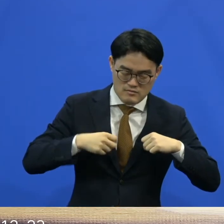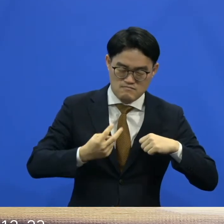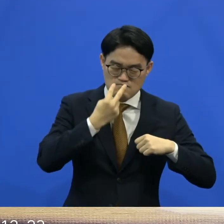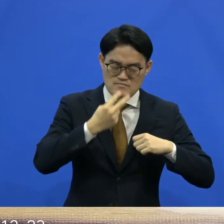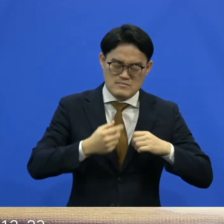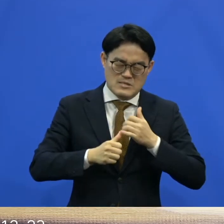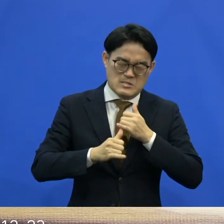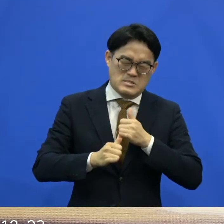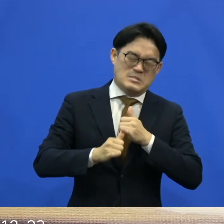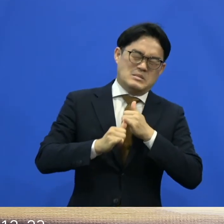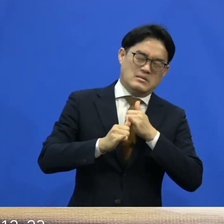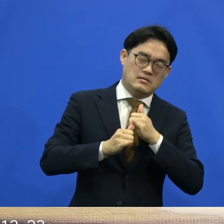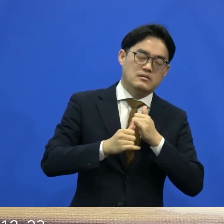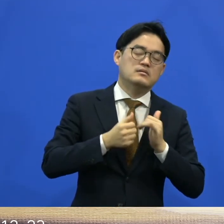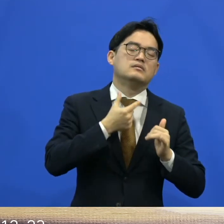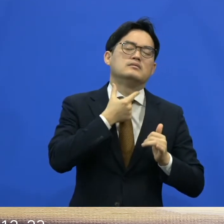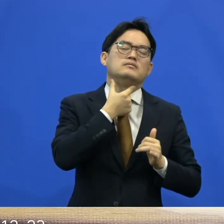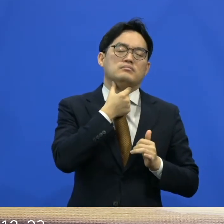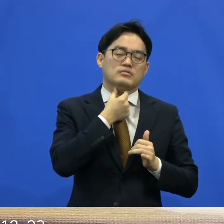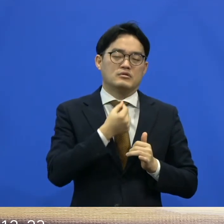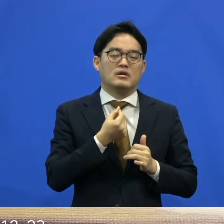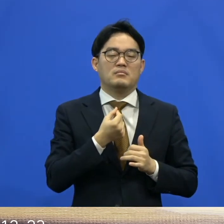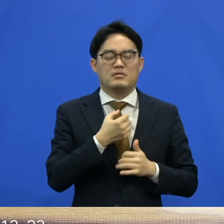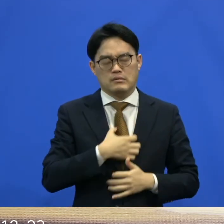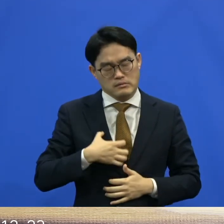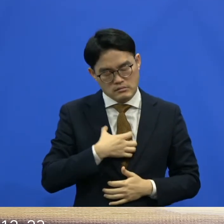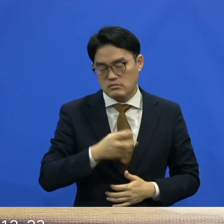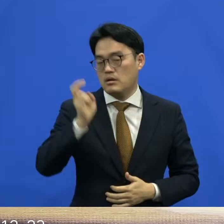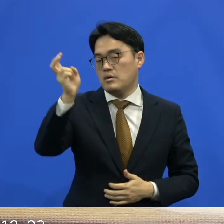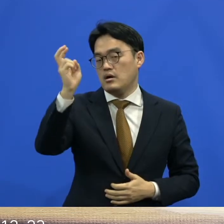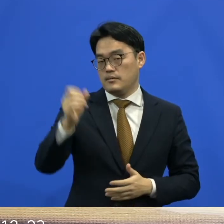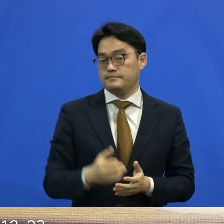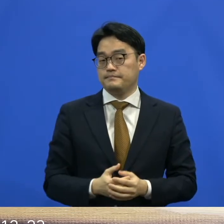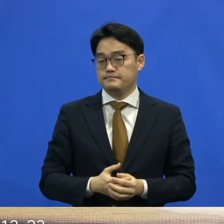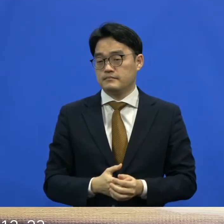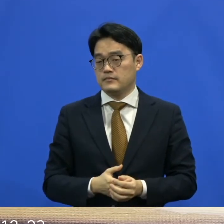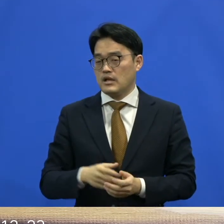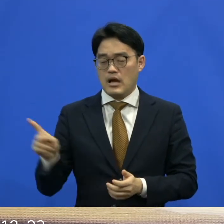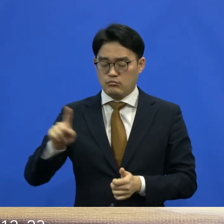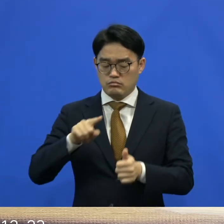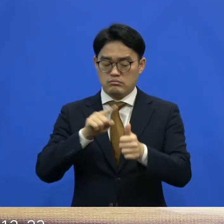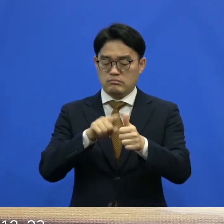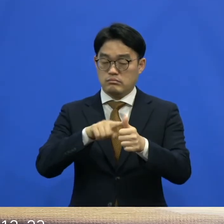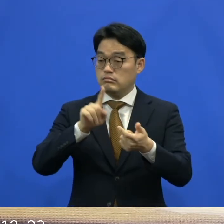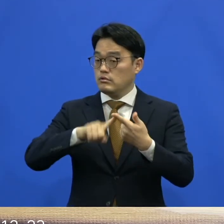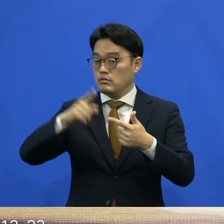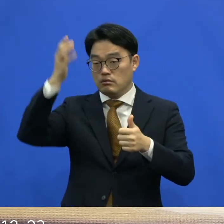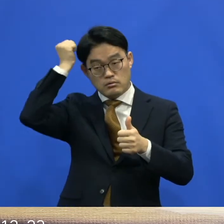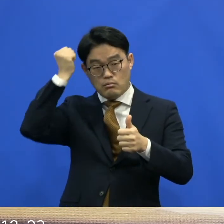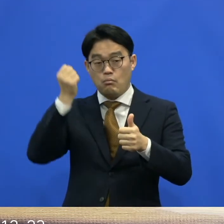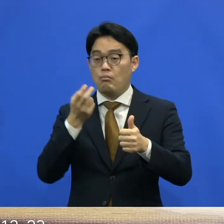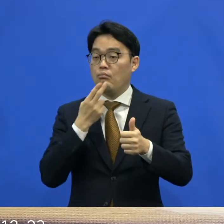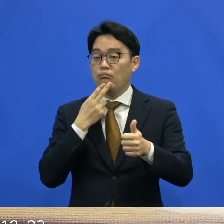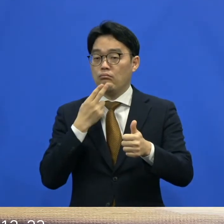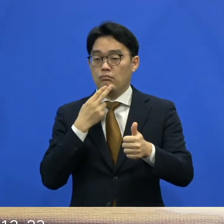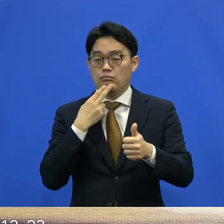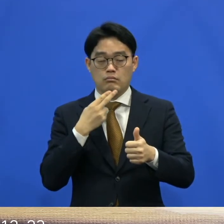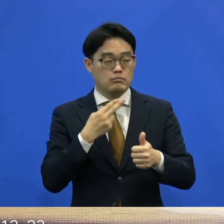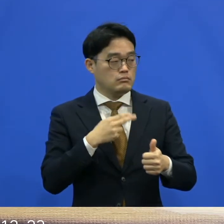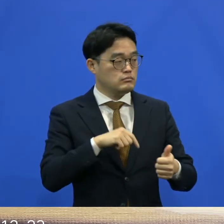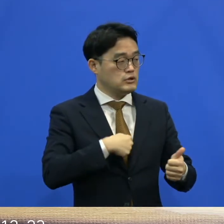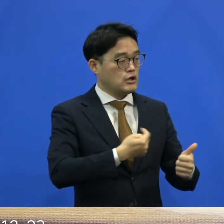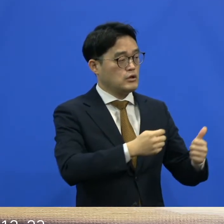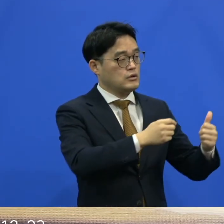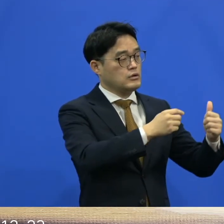자, 이 요셉의 감옥 생활은 이제 잊혀진 시간입니다. 아무도 그를 기억해 주지 않아요. 이국의 하늘 아래 포로가